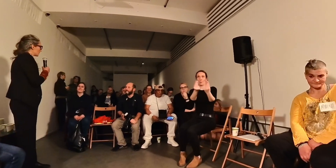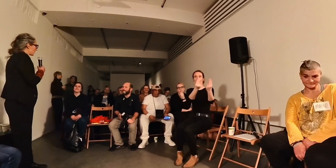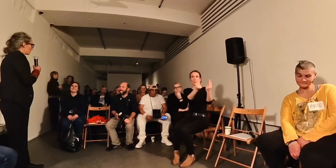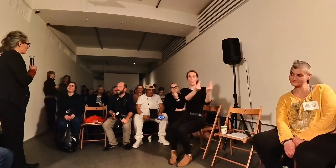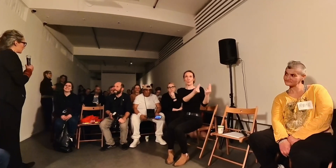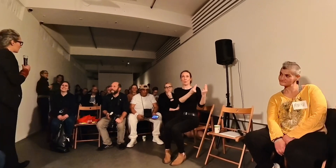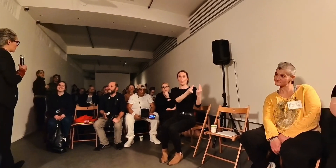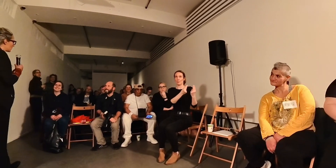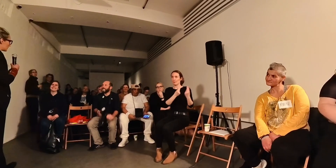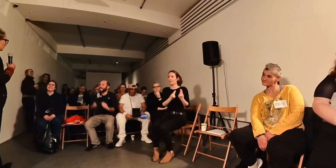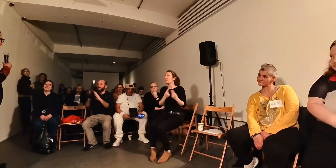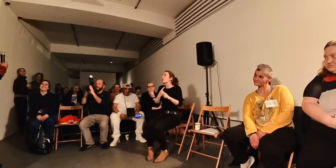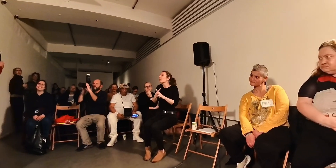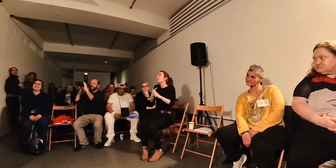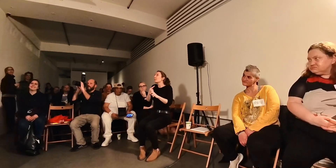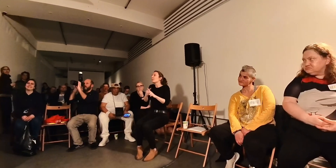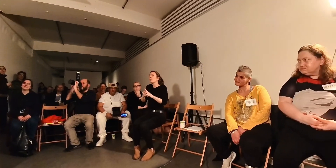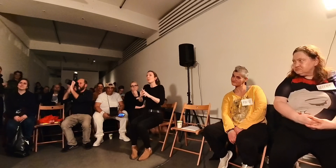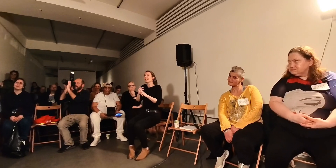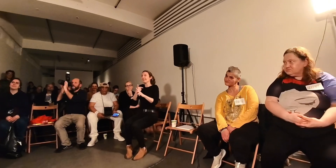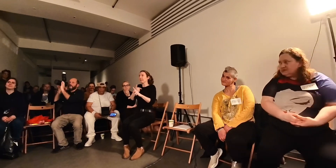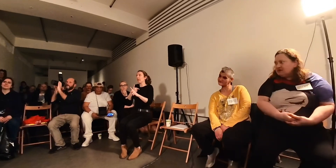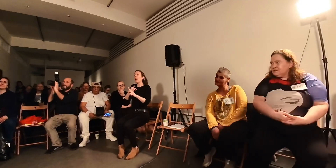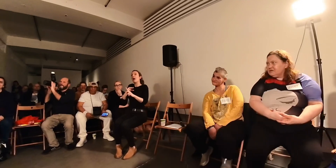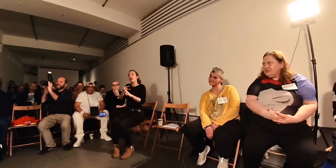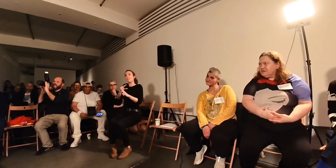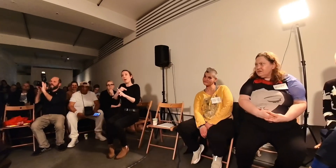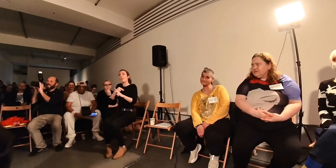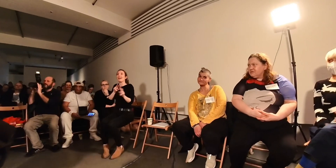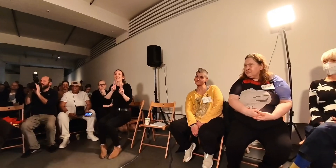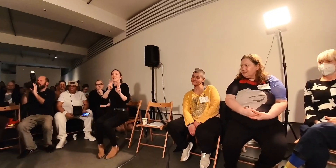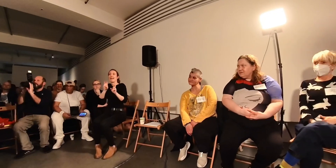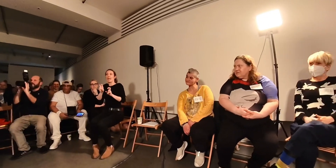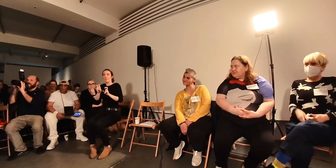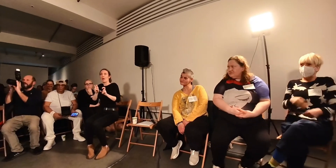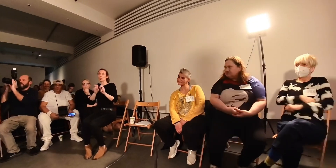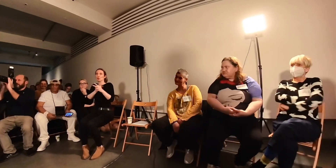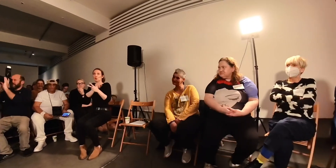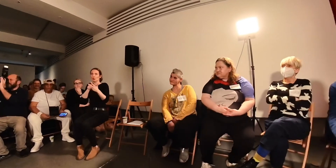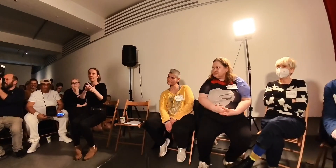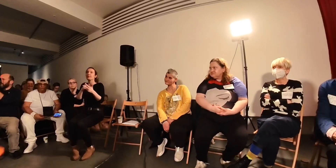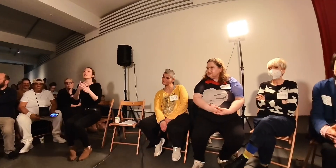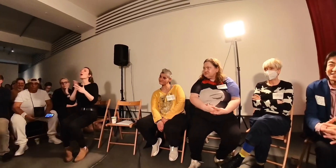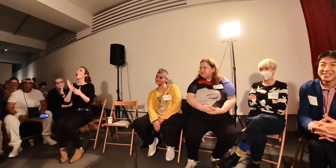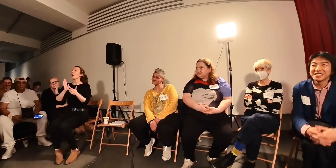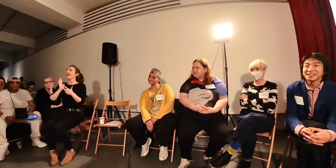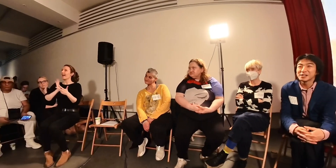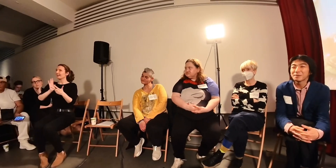Tady vlastně ty témata, která jsem vytyčila, jsou politika a etika